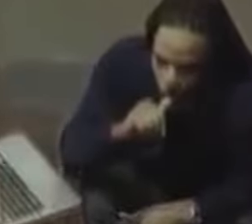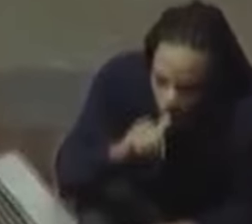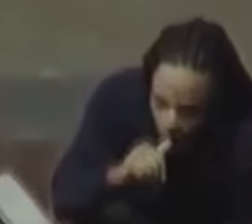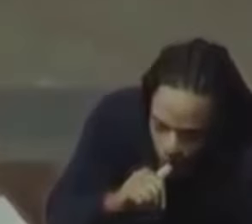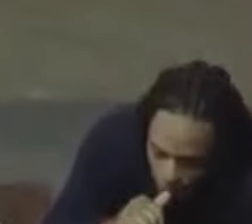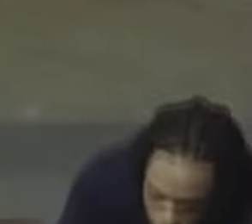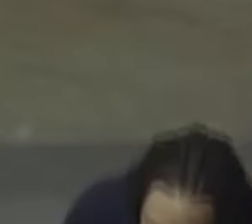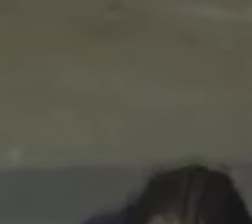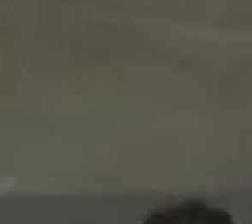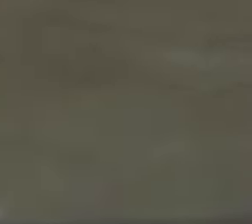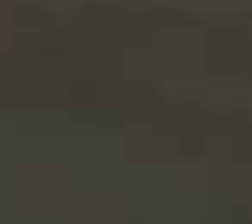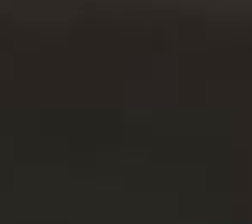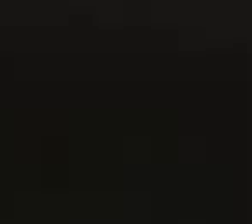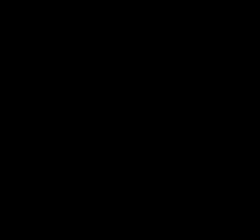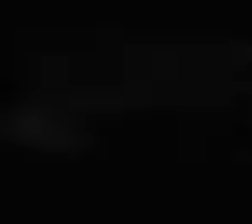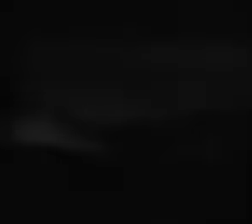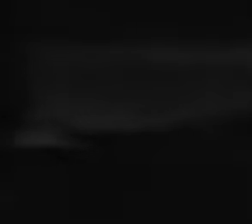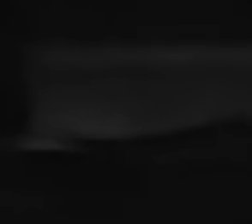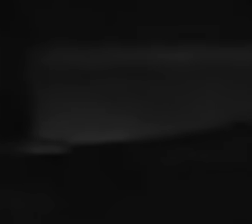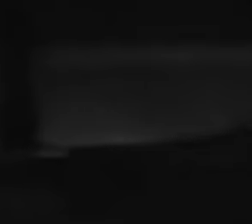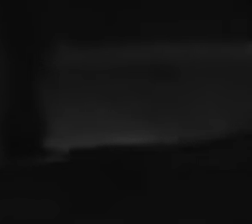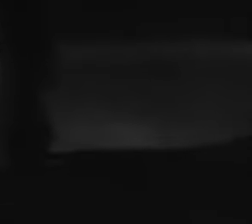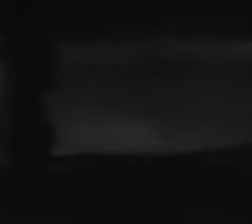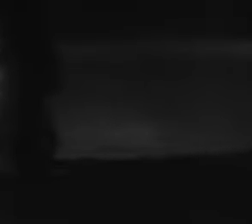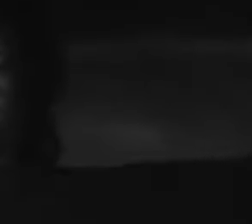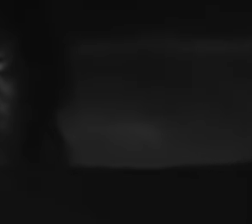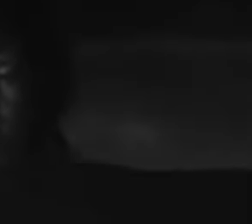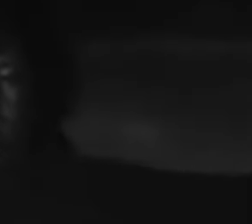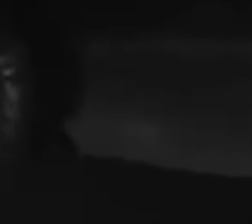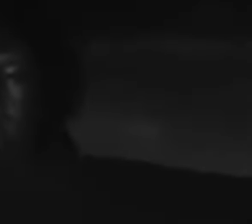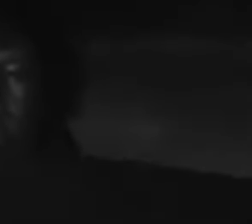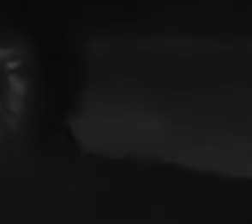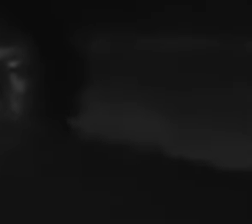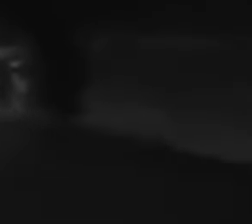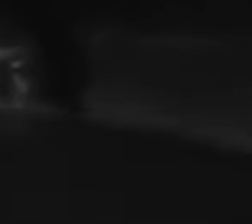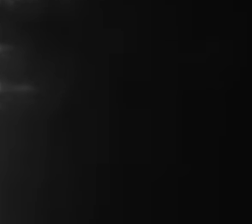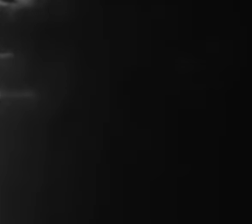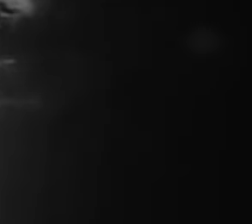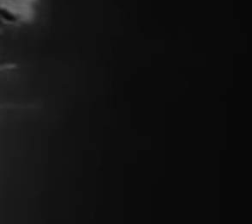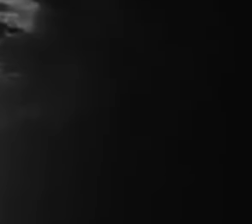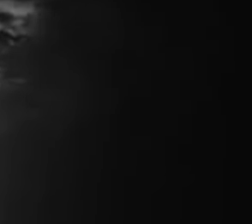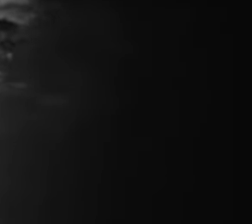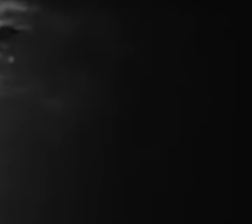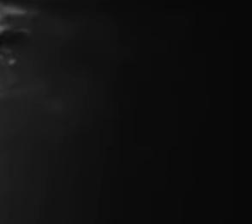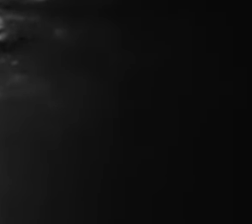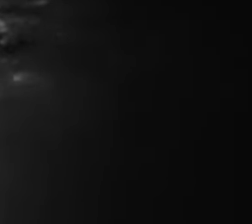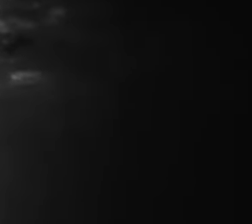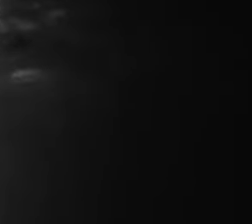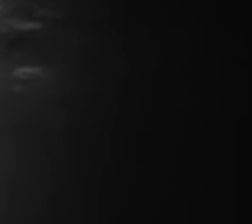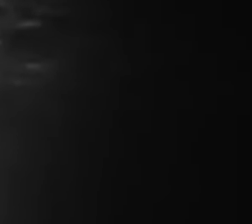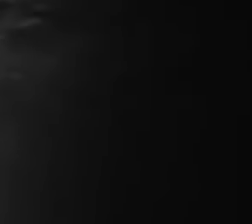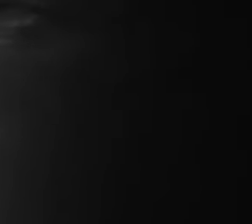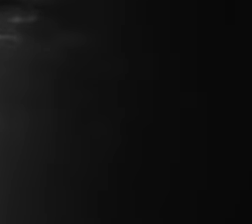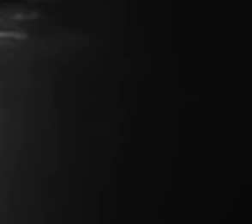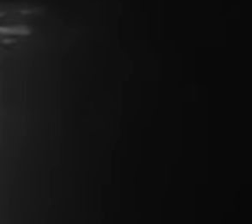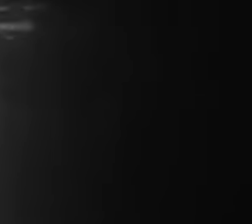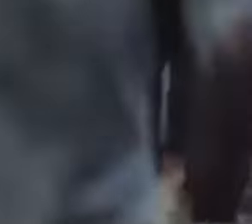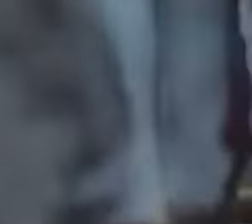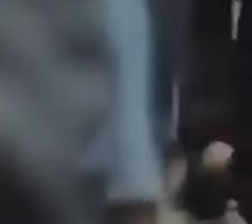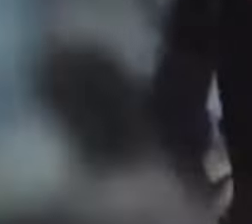faz. Um caminho errado pode levar você a um destino obscuro, e muitas vezes sem